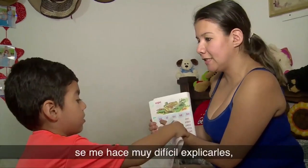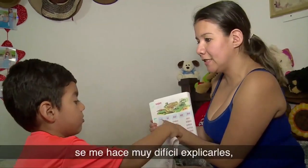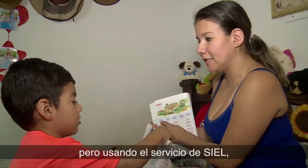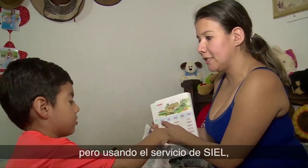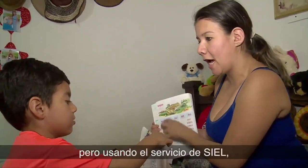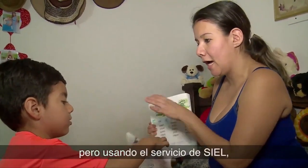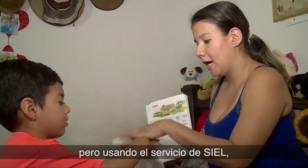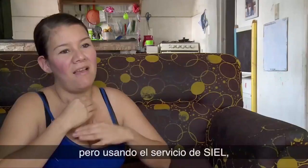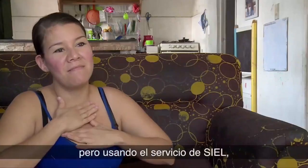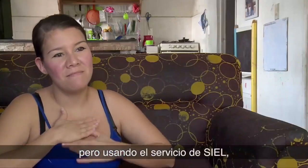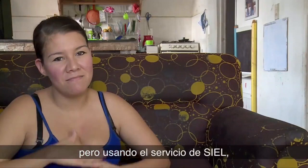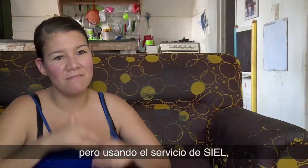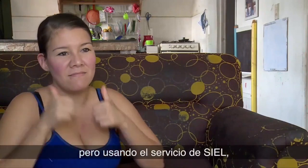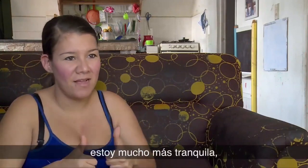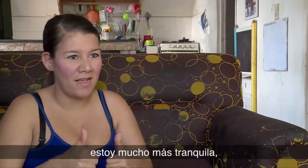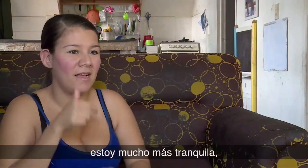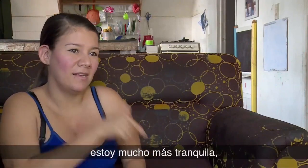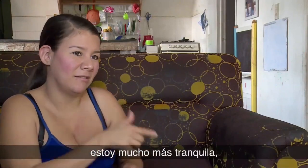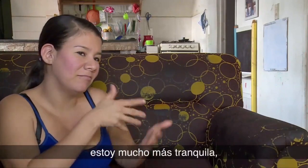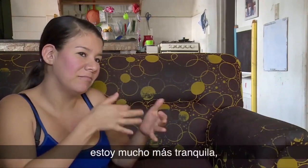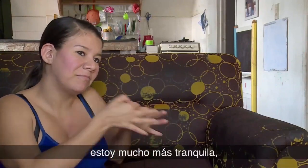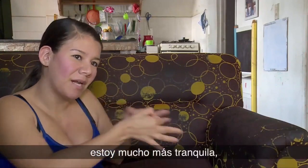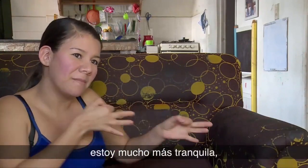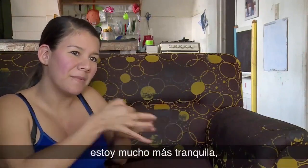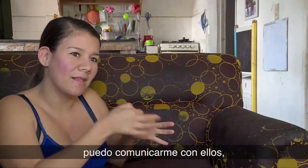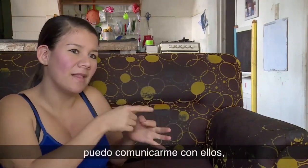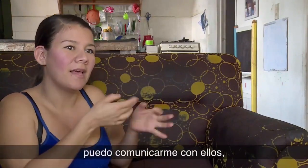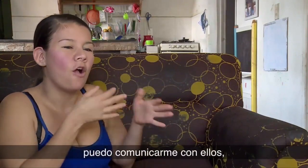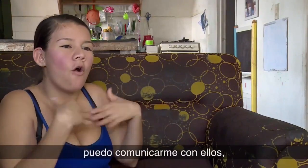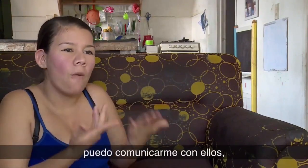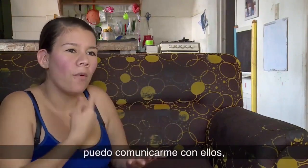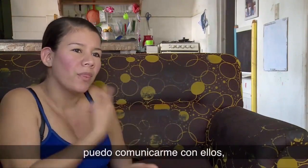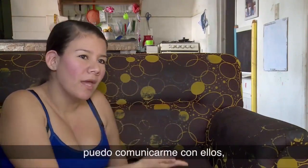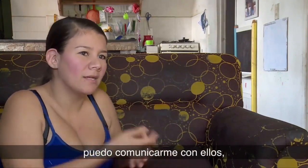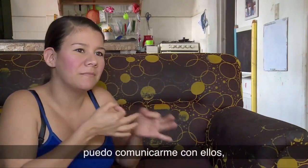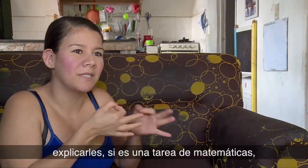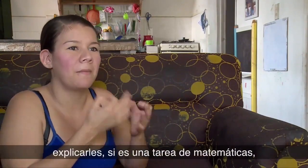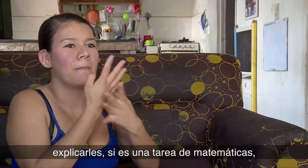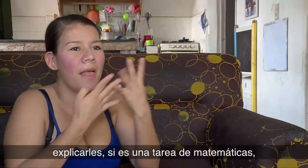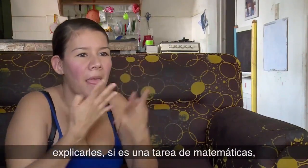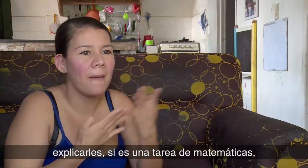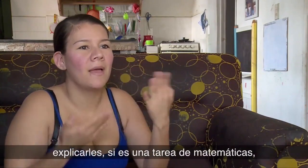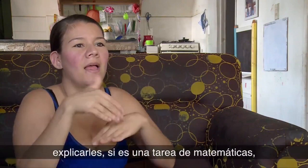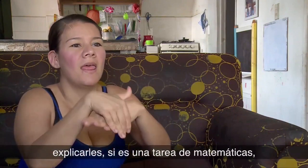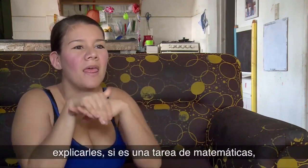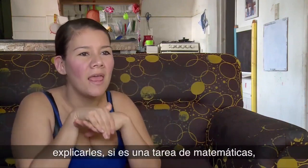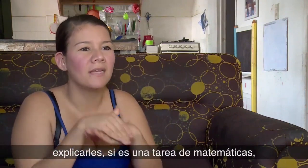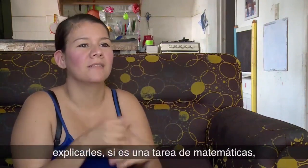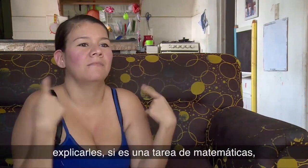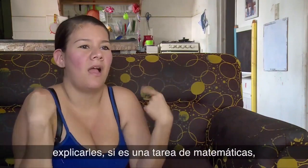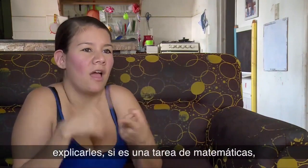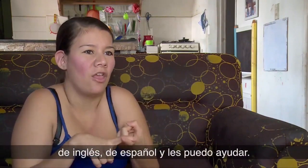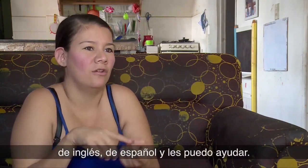explicarles, pero usando el servicio de CIEL estoy mucho más tranquila. Puedo comunicarme con ellos, explicarles si es una